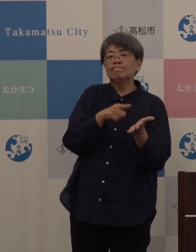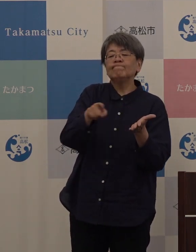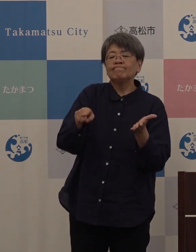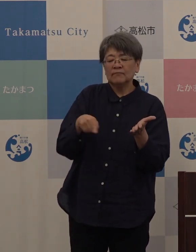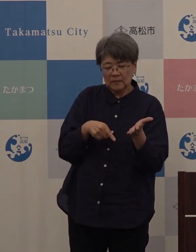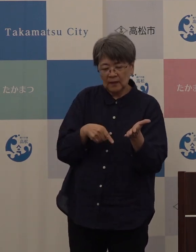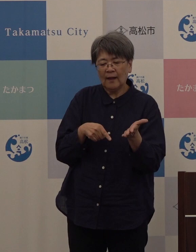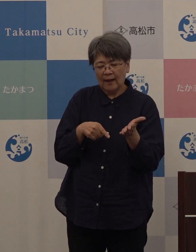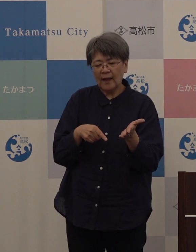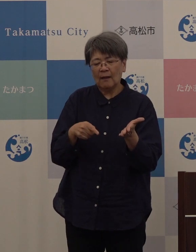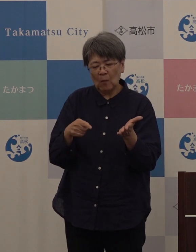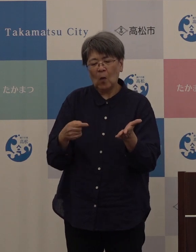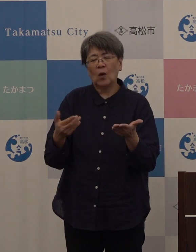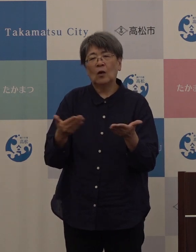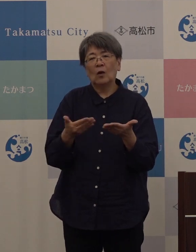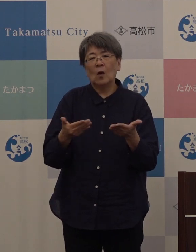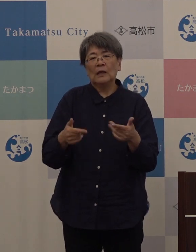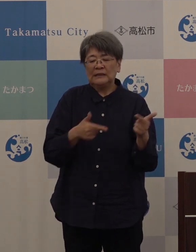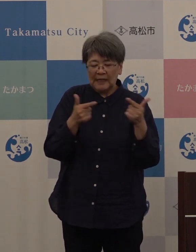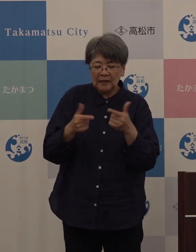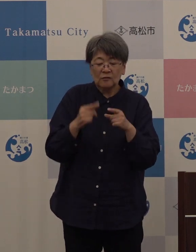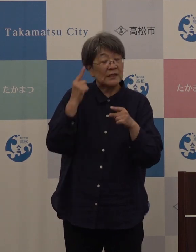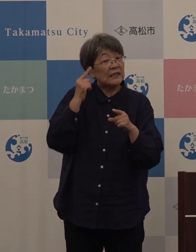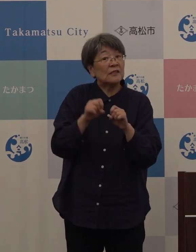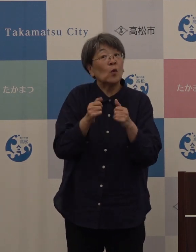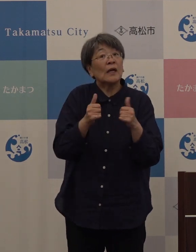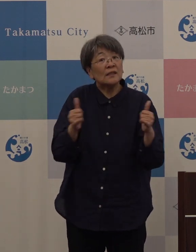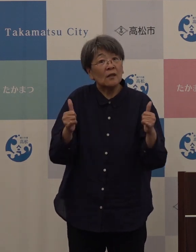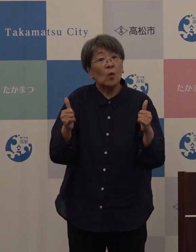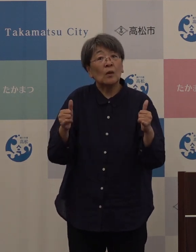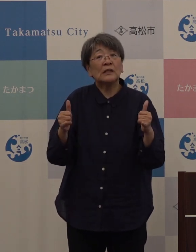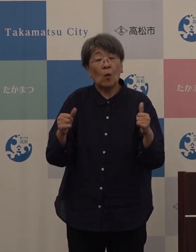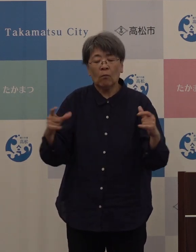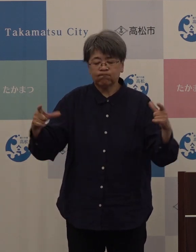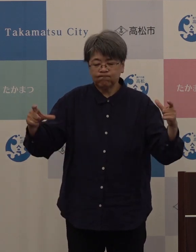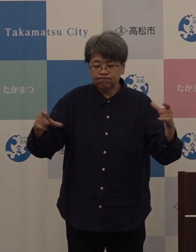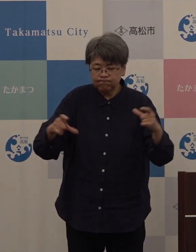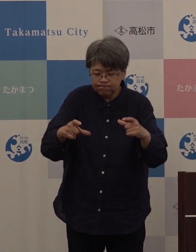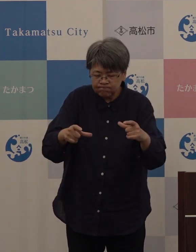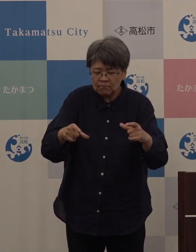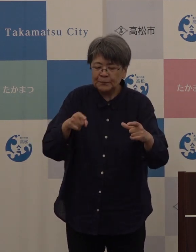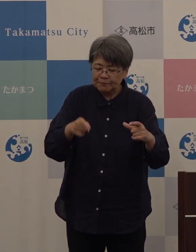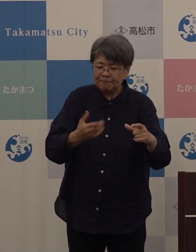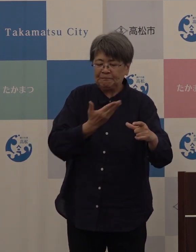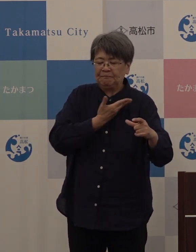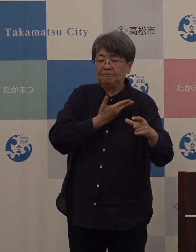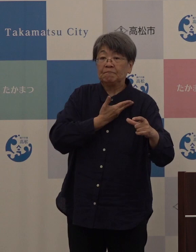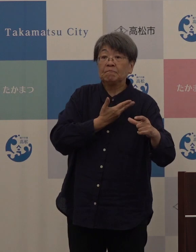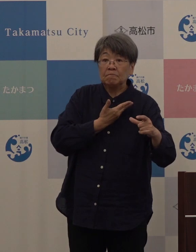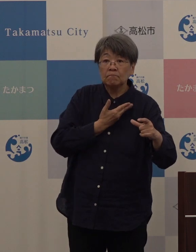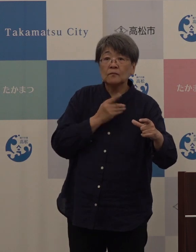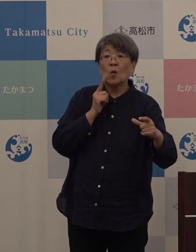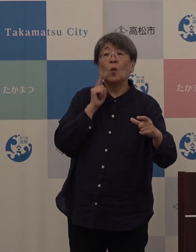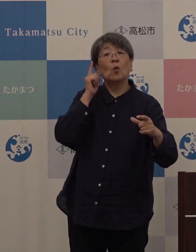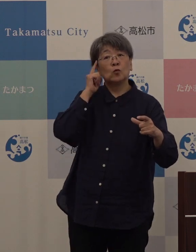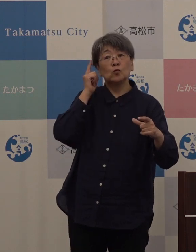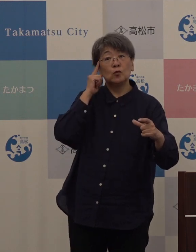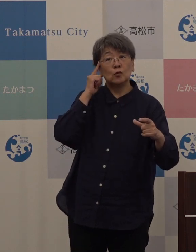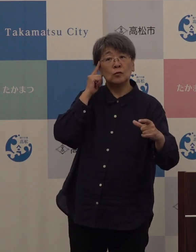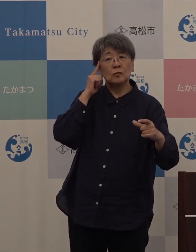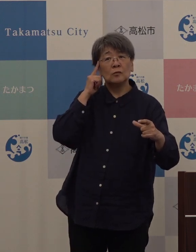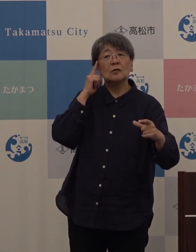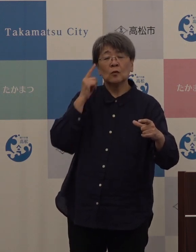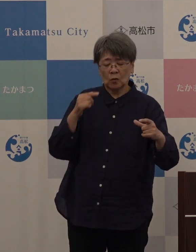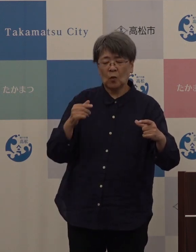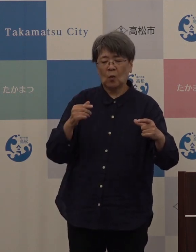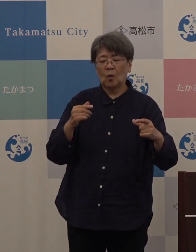定員の減少は苦渋の選択としてやらざるを得ないというふうに弁明もされておるところでございます。まあ、この定員削減につきましては